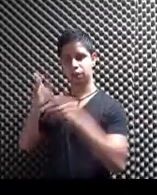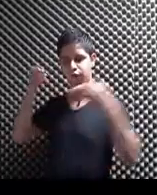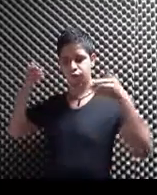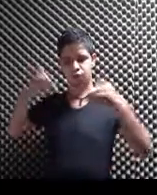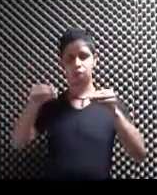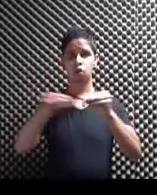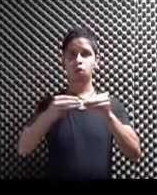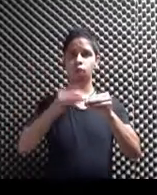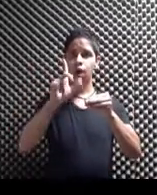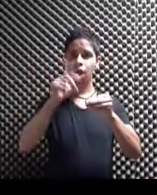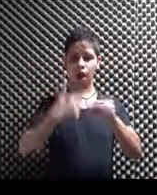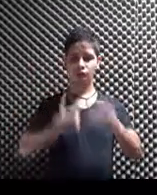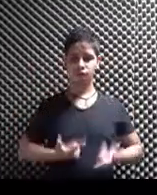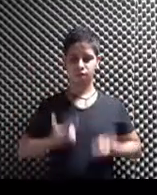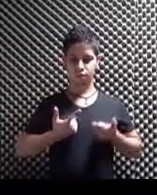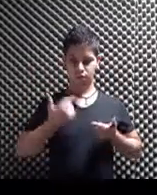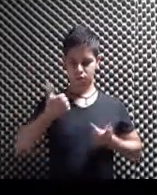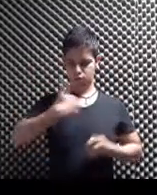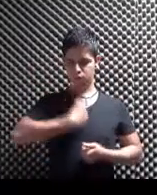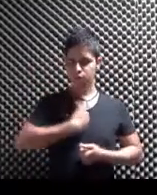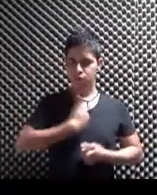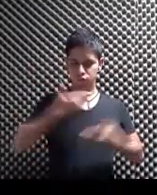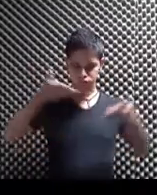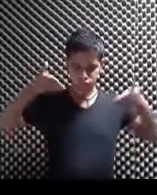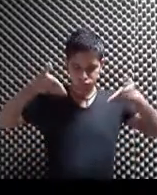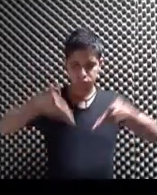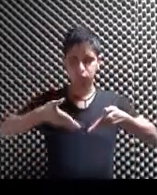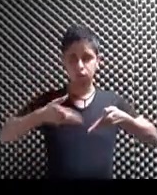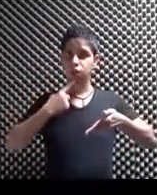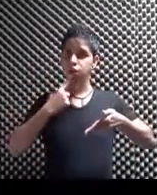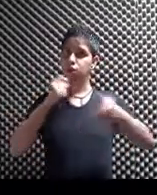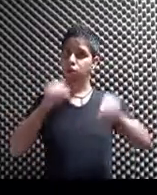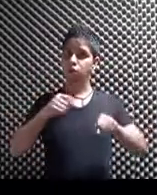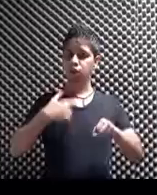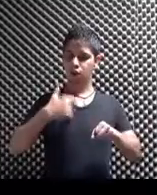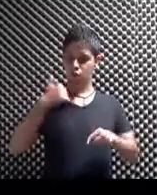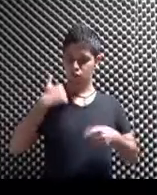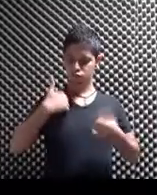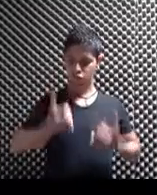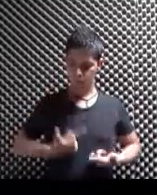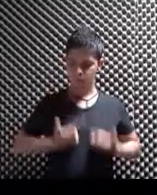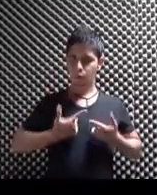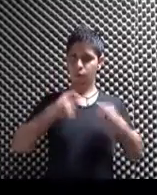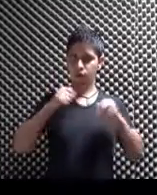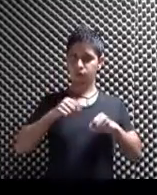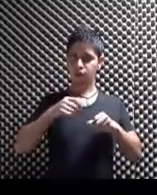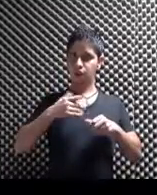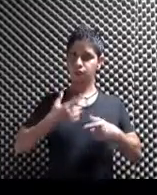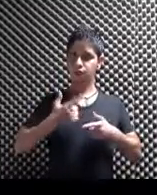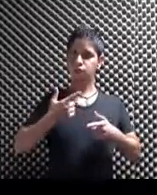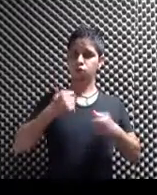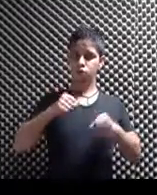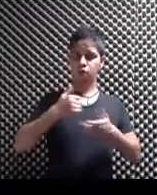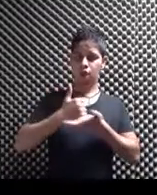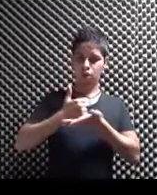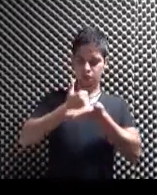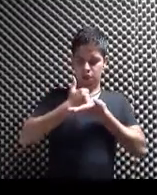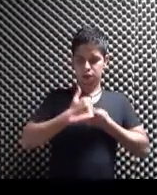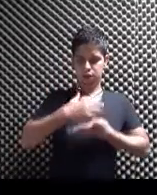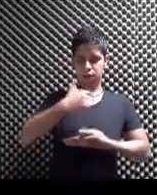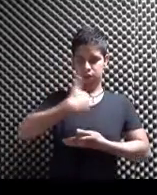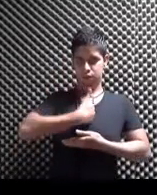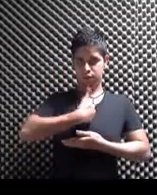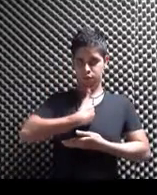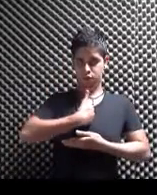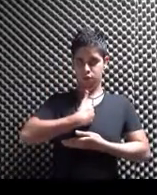bueno se ha dado cuenta la gente aquí en Puerto Rico que si puede sobrevivir por sí mismo puede entonces ayudarse así y